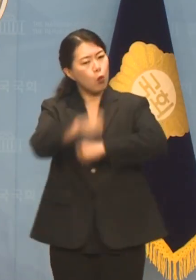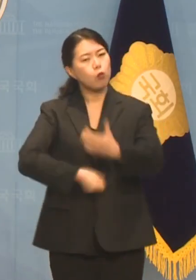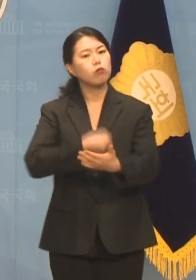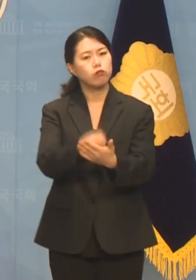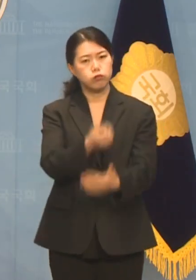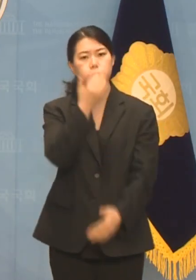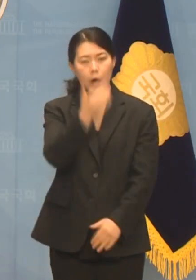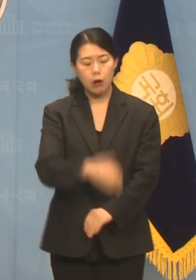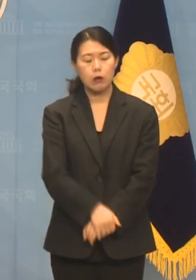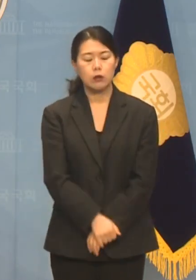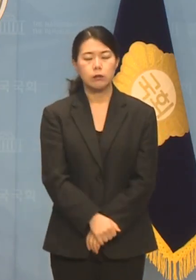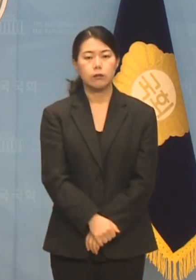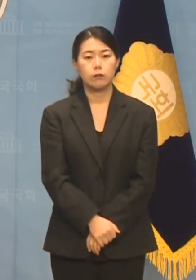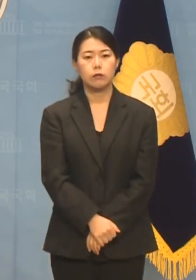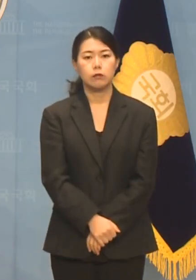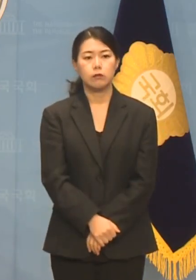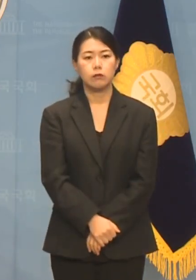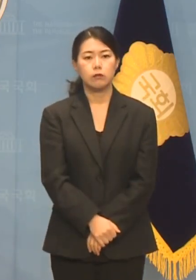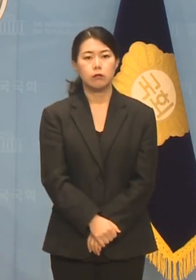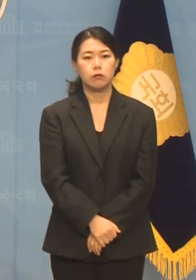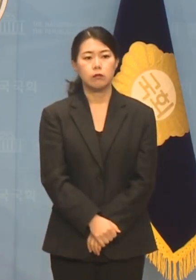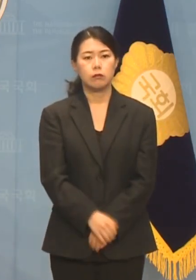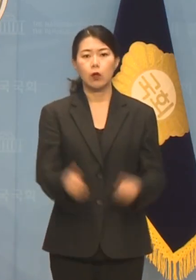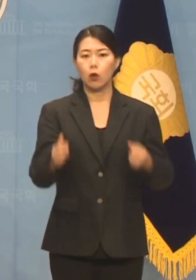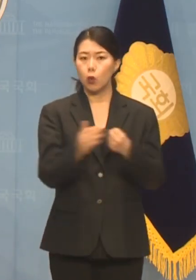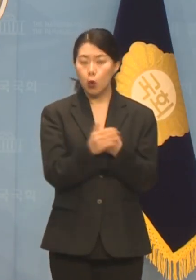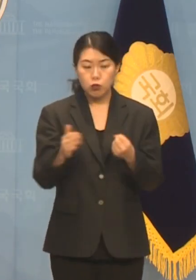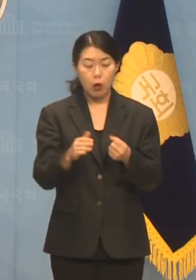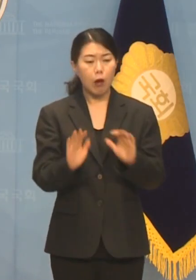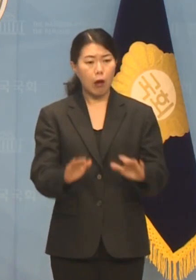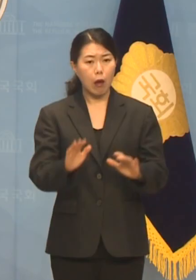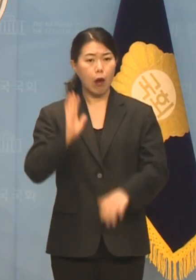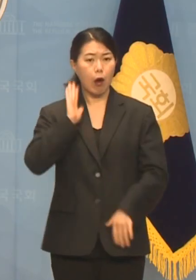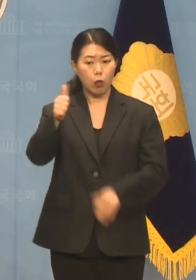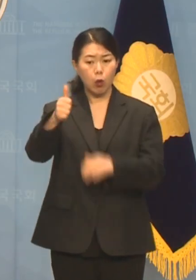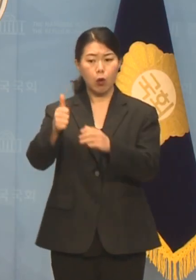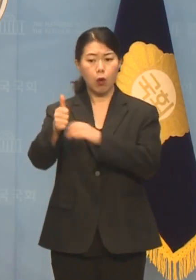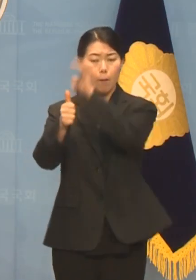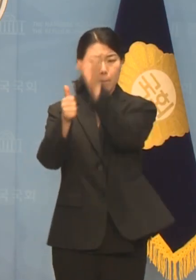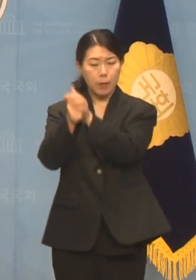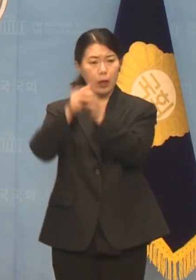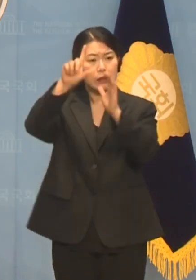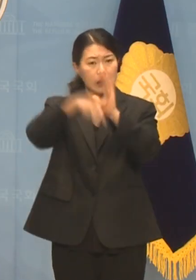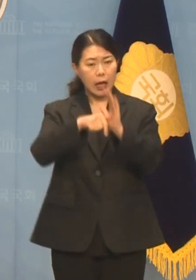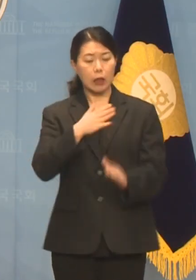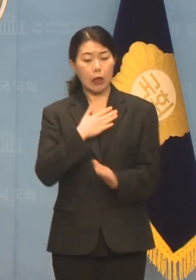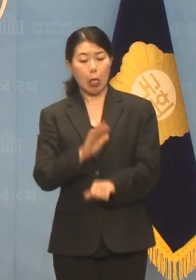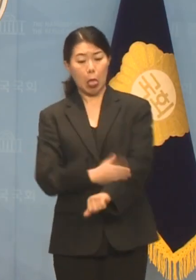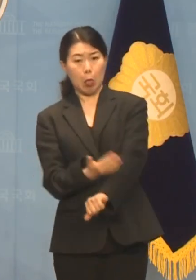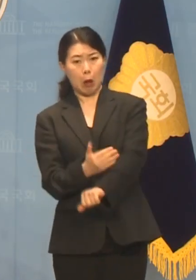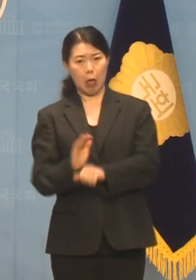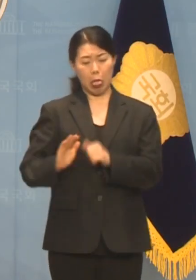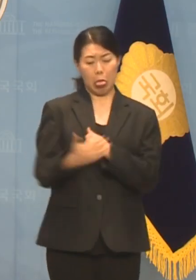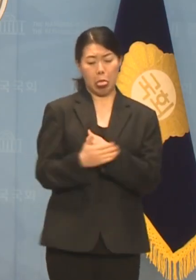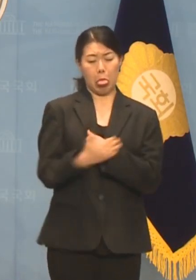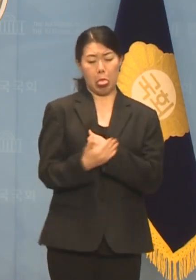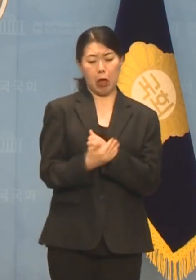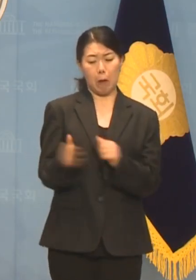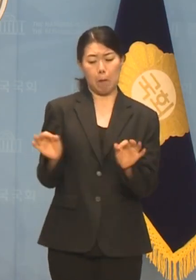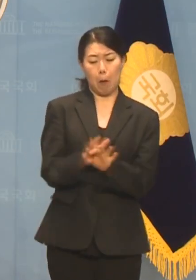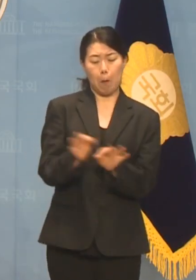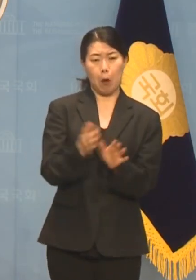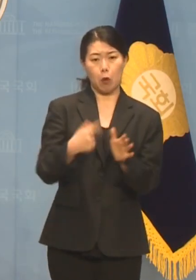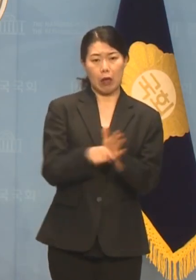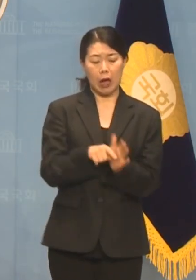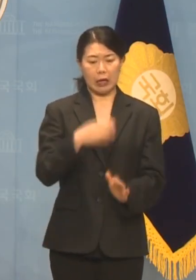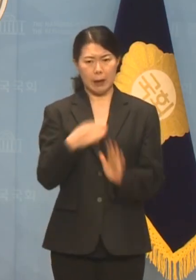수 있다는 것입니다. 이로 인해서 재임 기간 중에 자신의 잘못을 덮기 위해 불리한 기록을